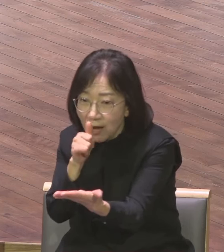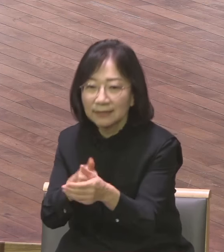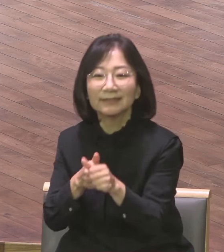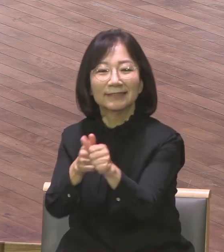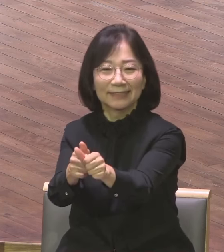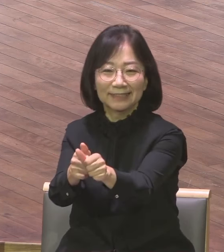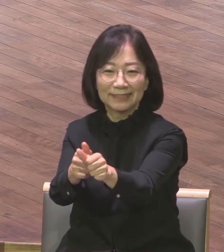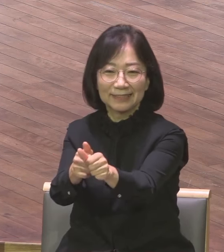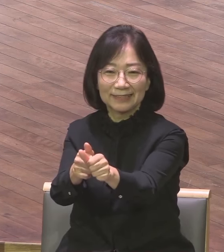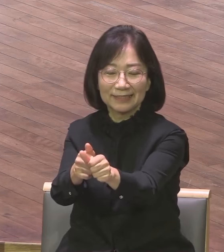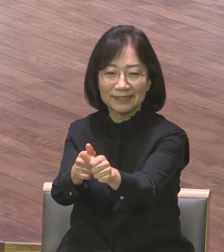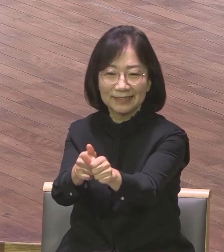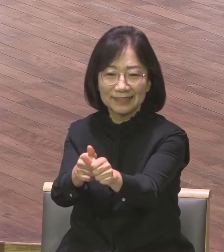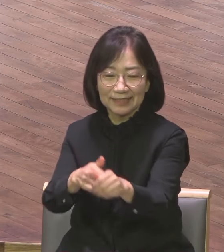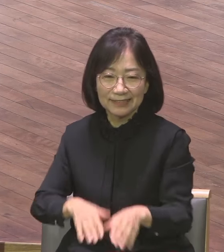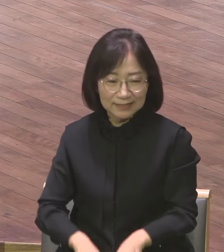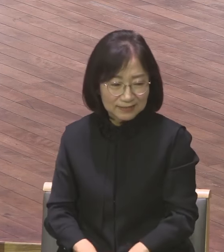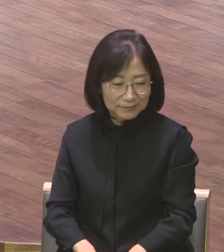있을 때